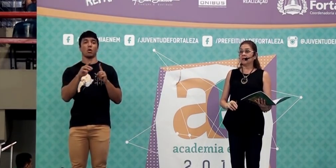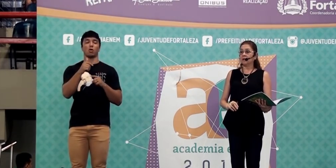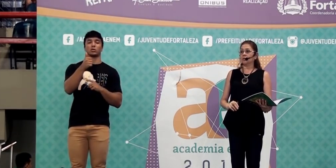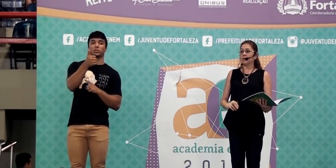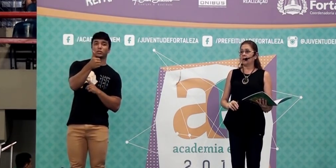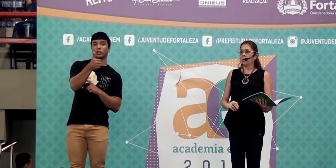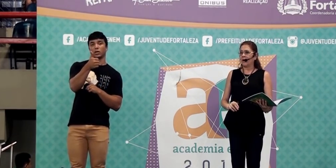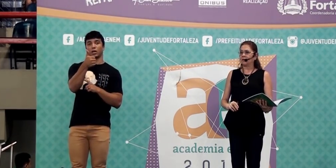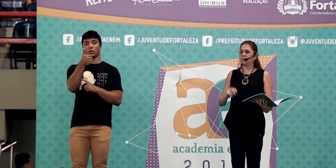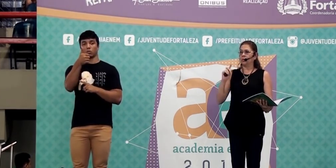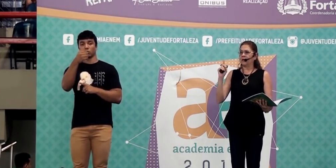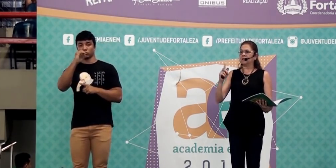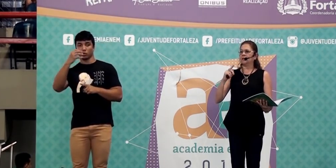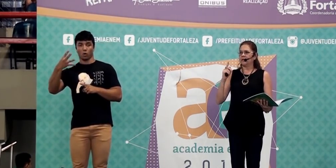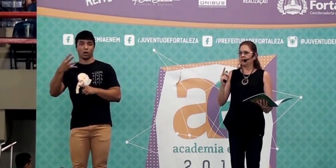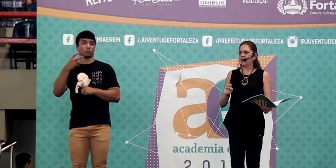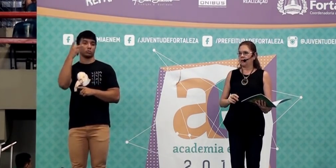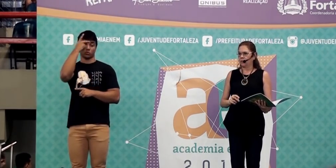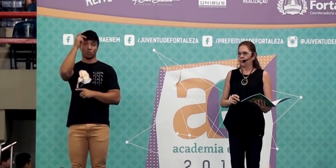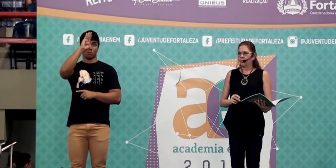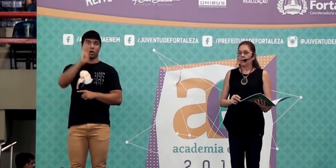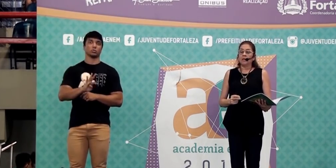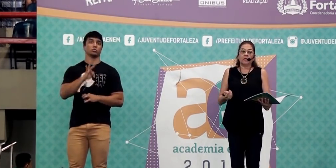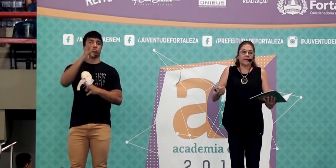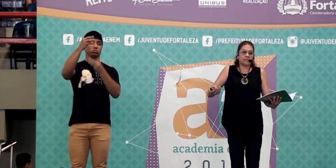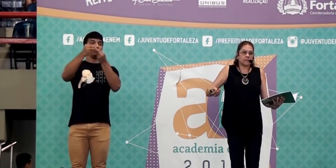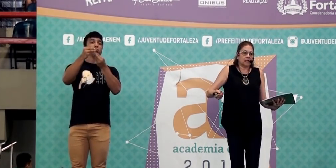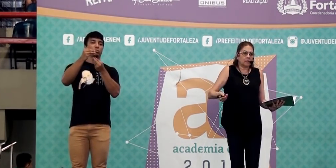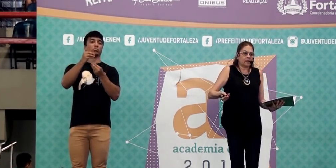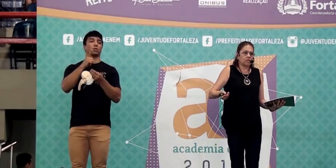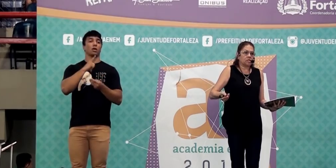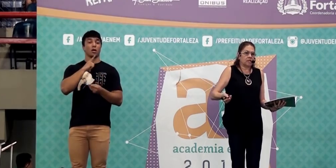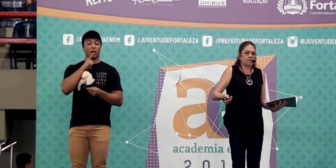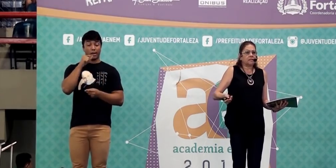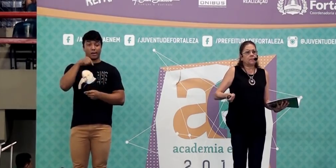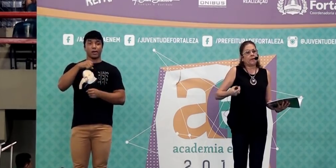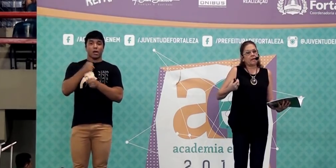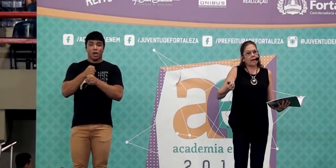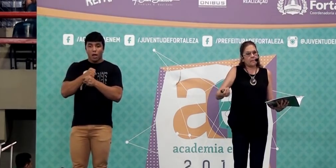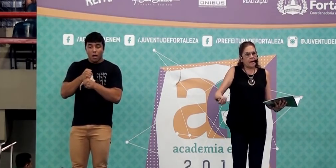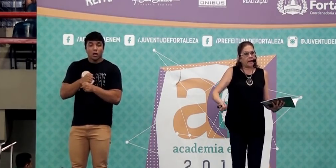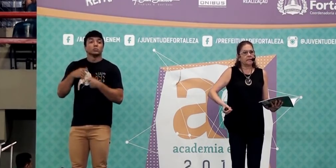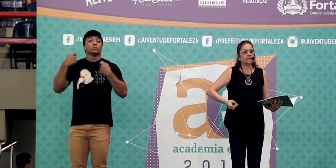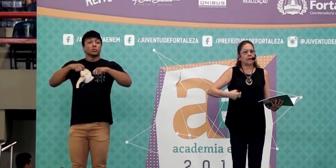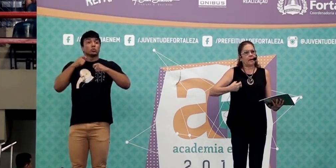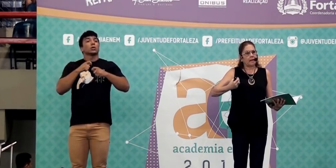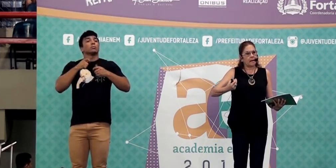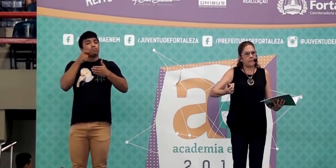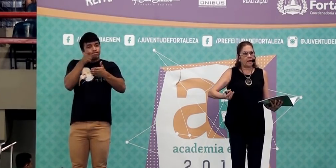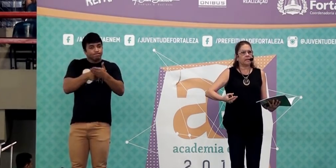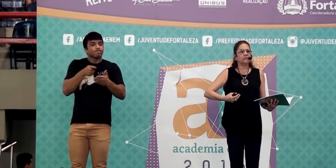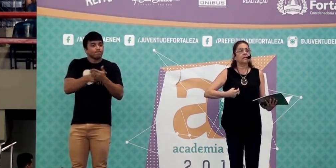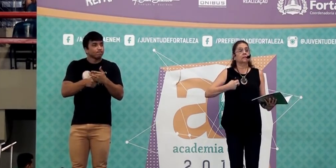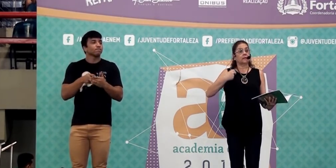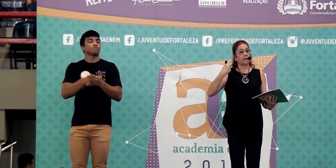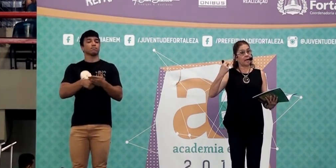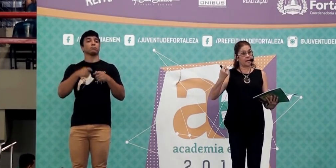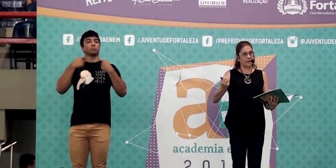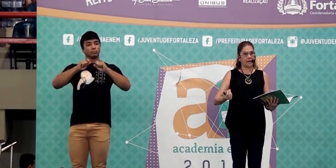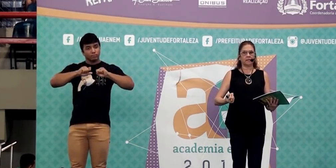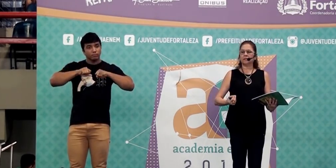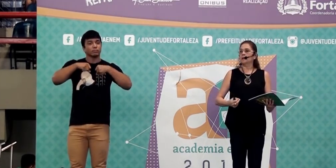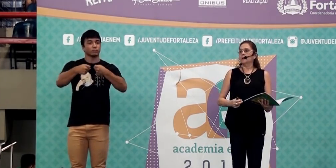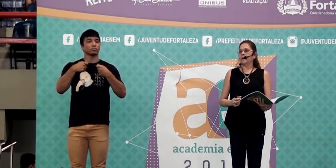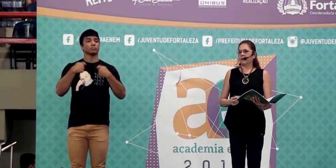foram 104 no Brasil inteiro. E nesse ano, a gente tem que se empenhar mais, trabalhar mais,